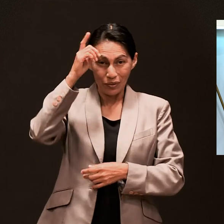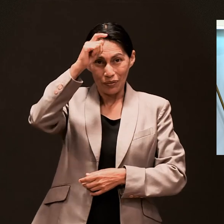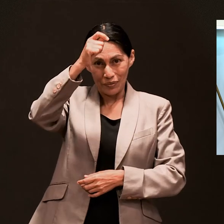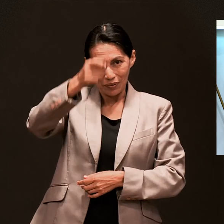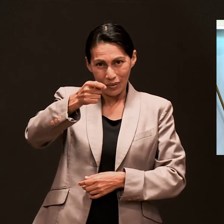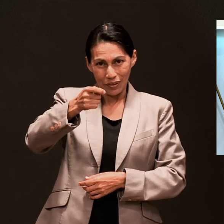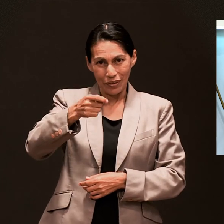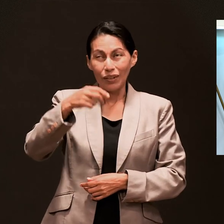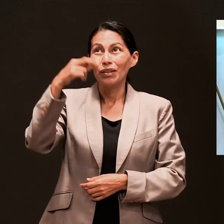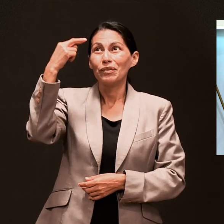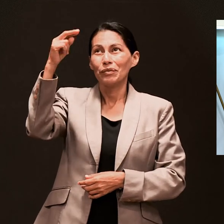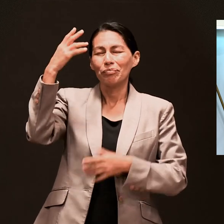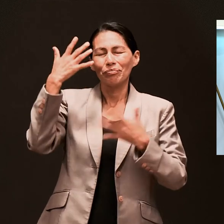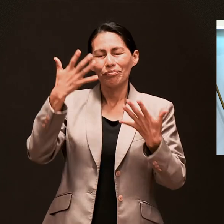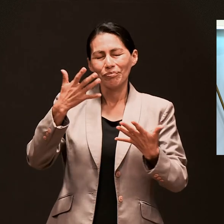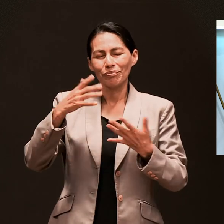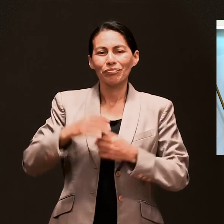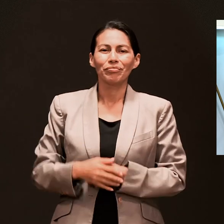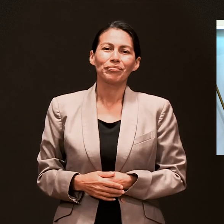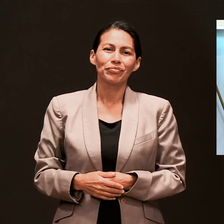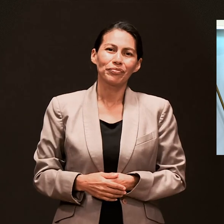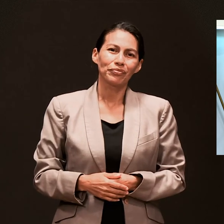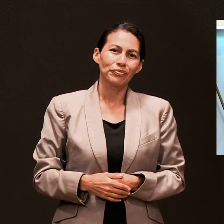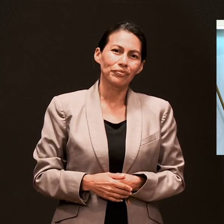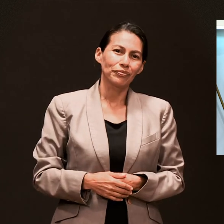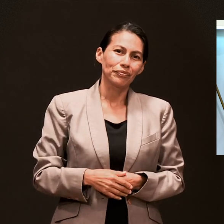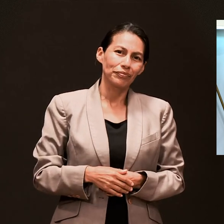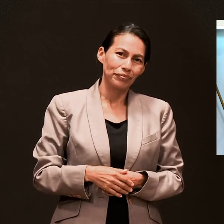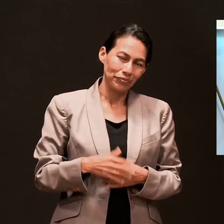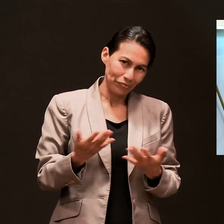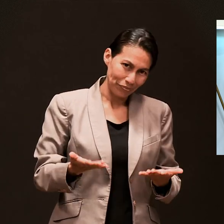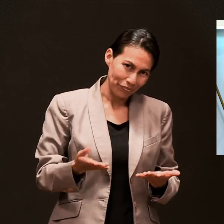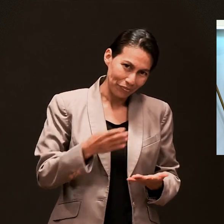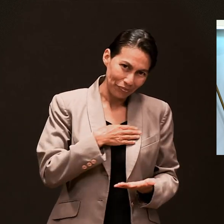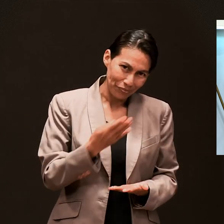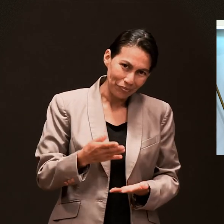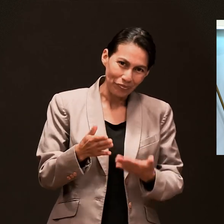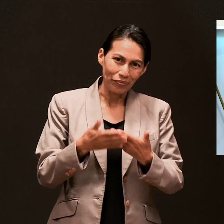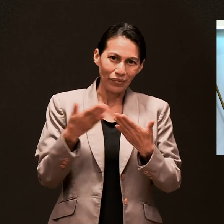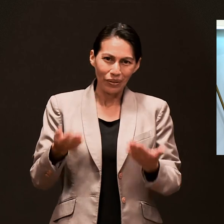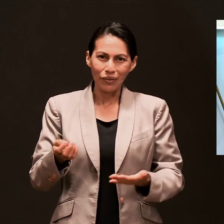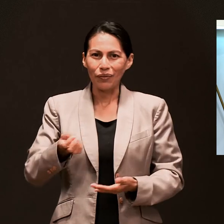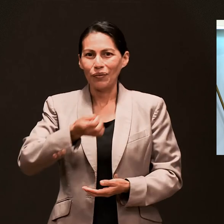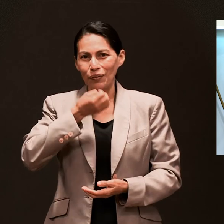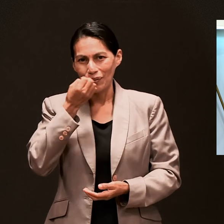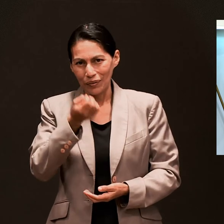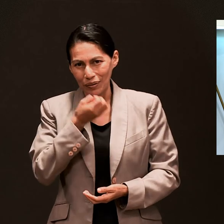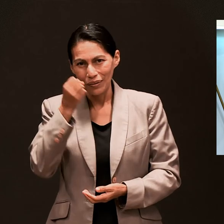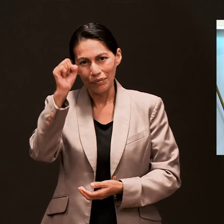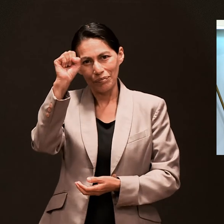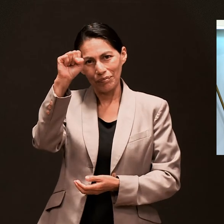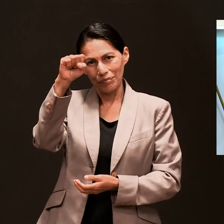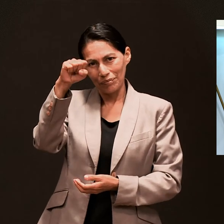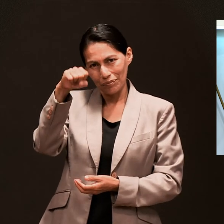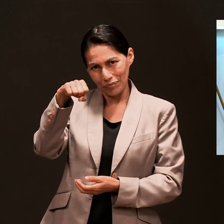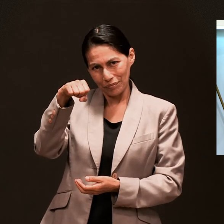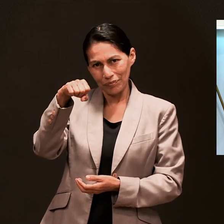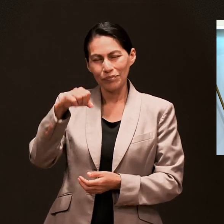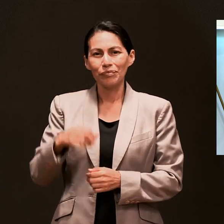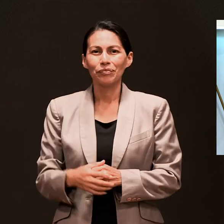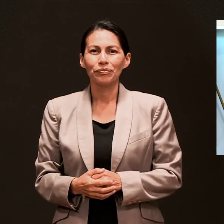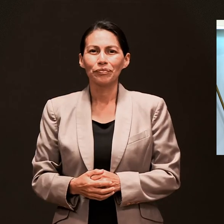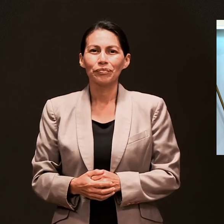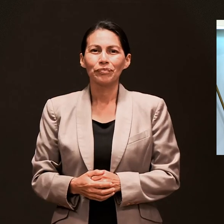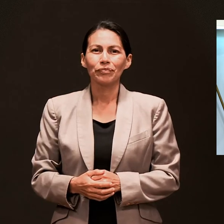de ellas y nos unimos a ti Que Dios bendiga su santo nombre verdad en nuestras vidas pues vamos